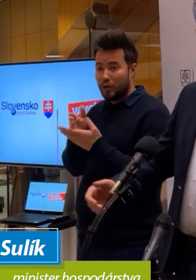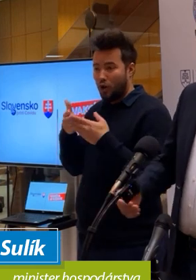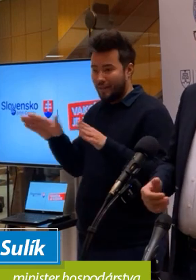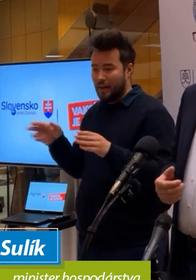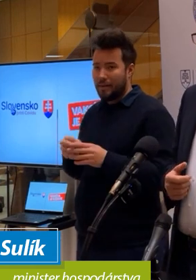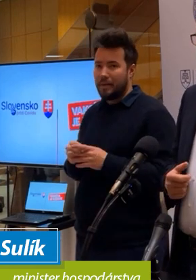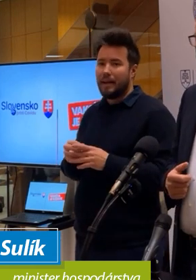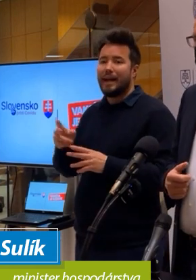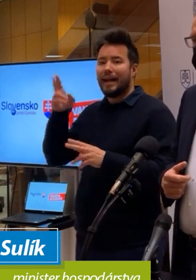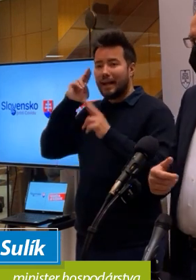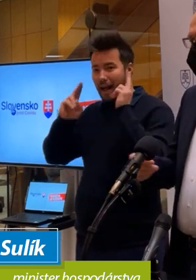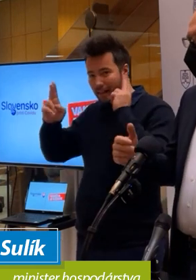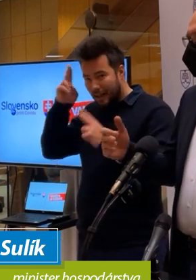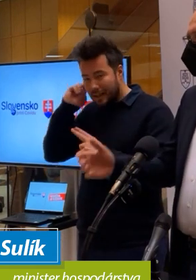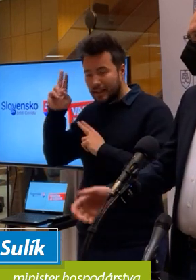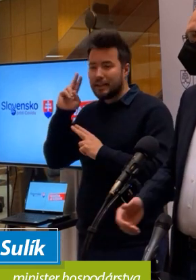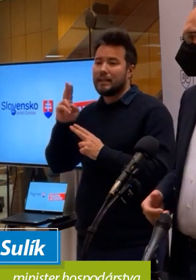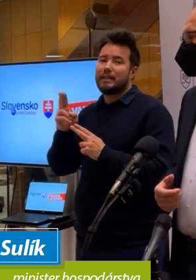kaderníci,